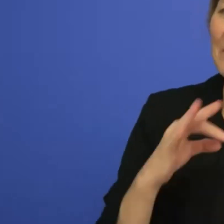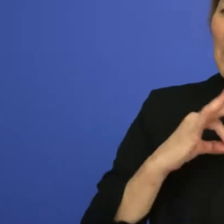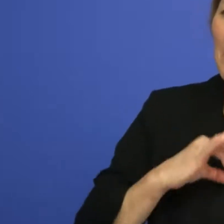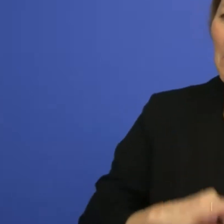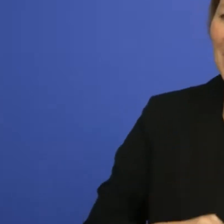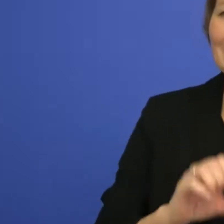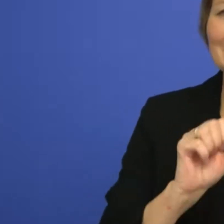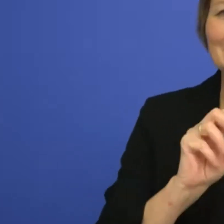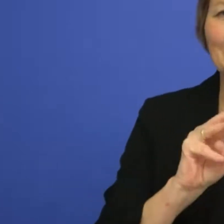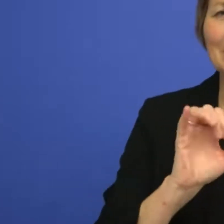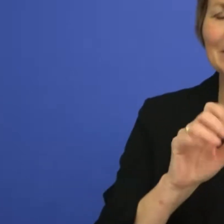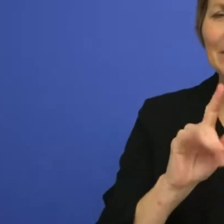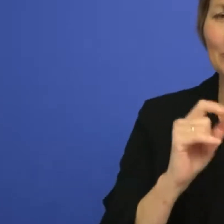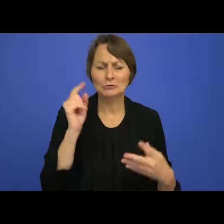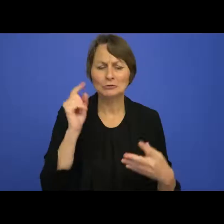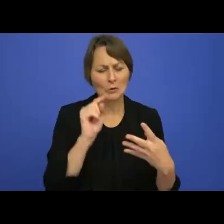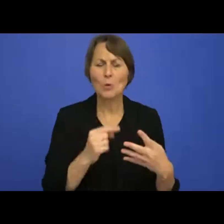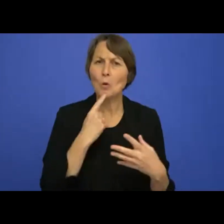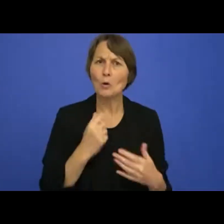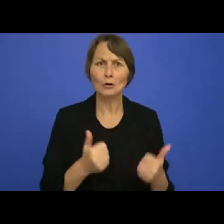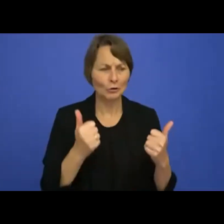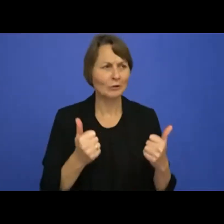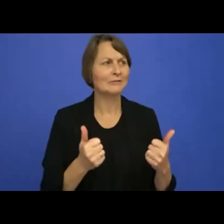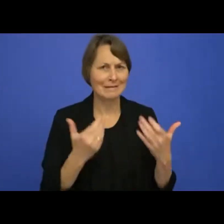Merci, Monsieur le ministre, de